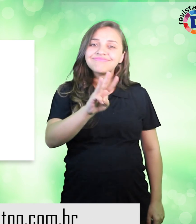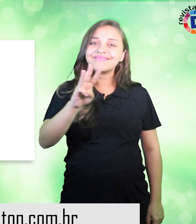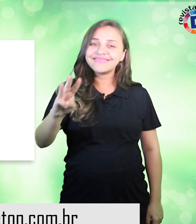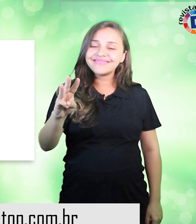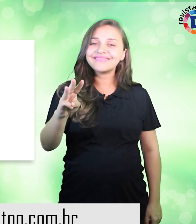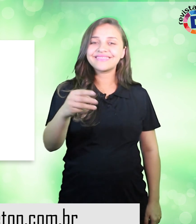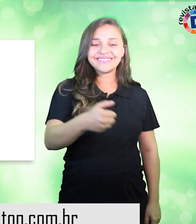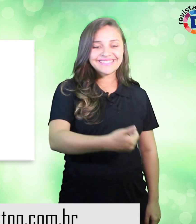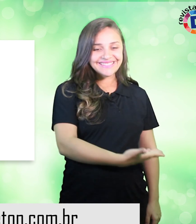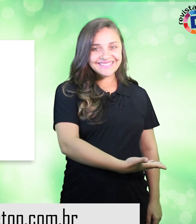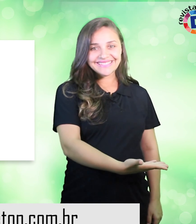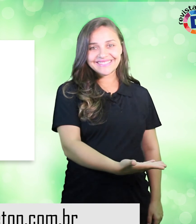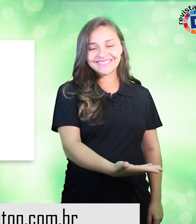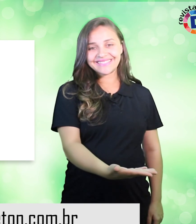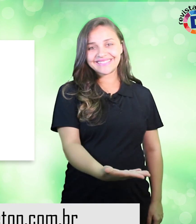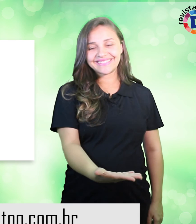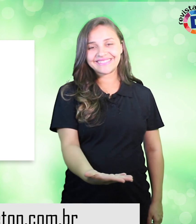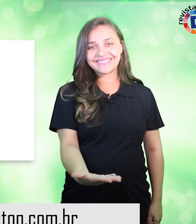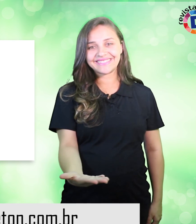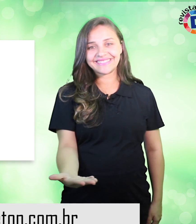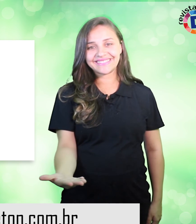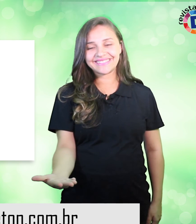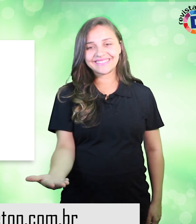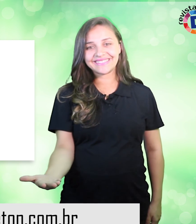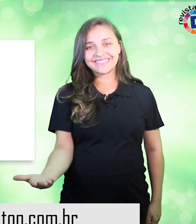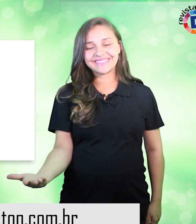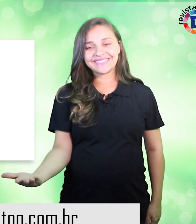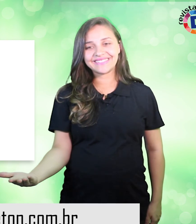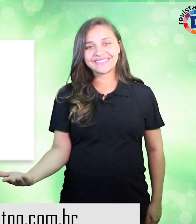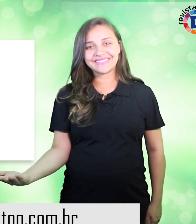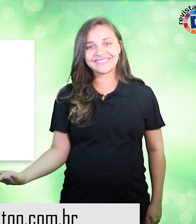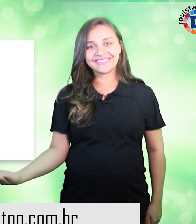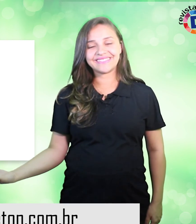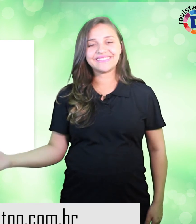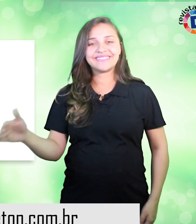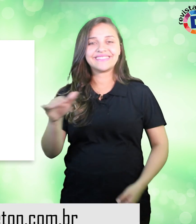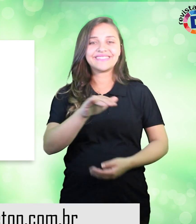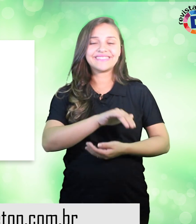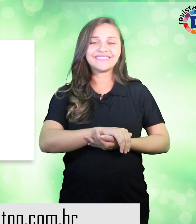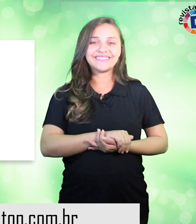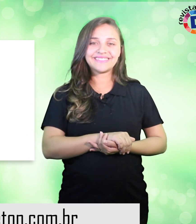www.teleton.com.br.